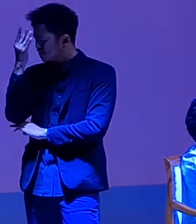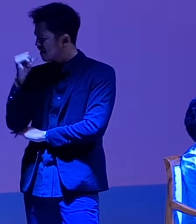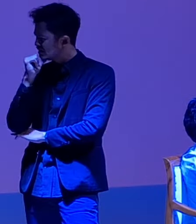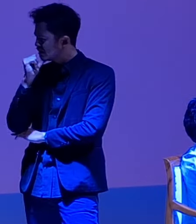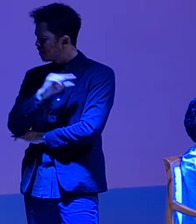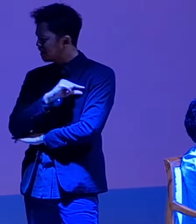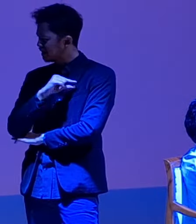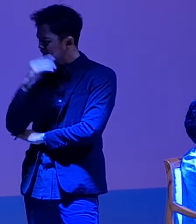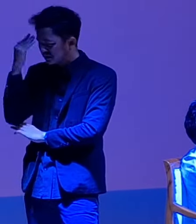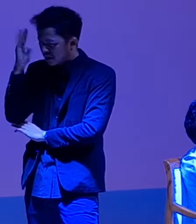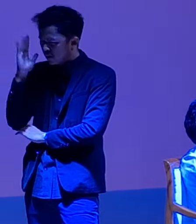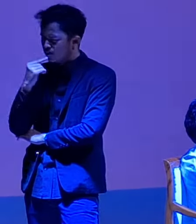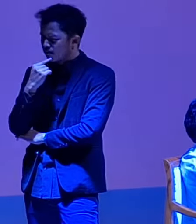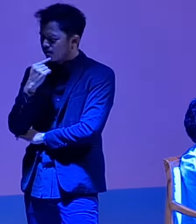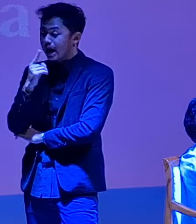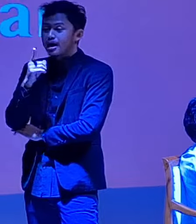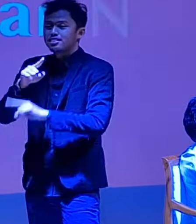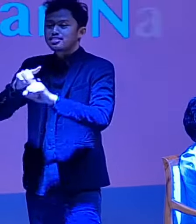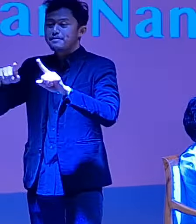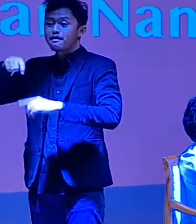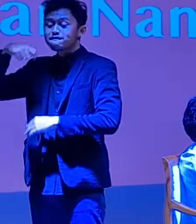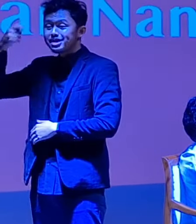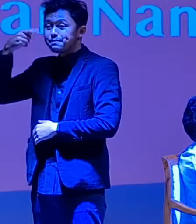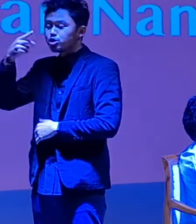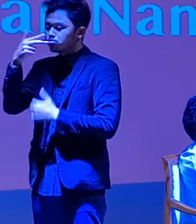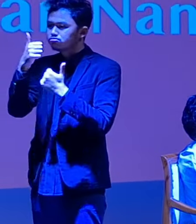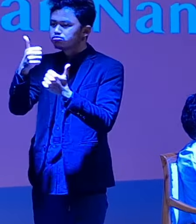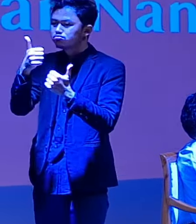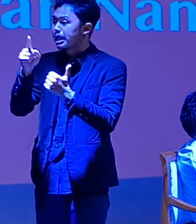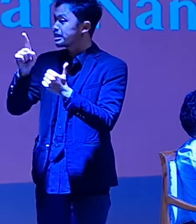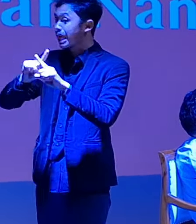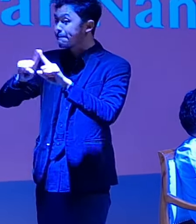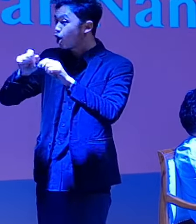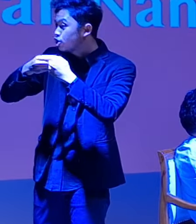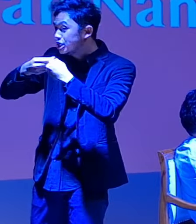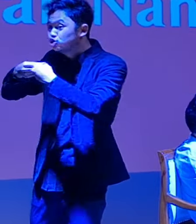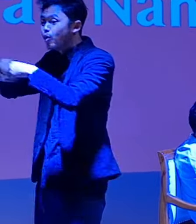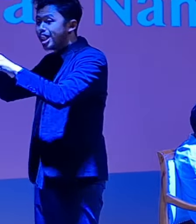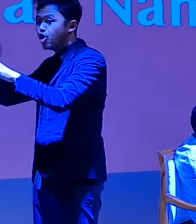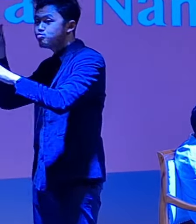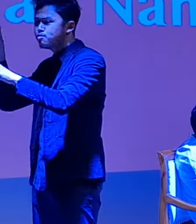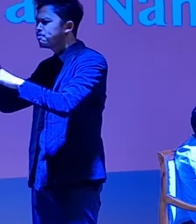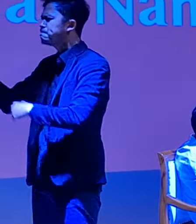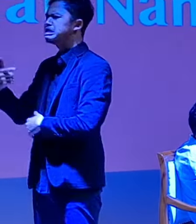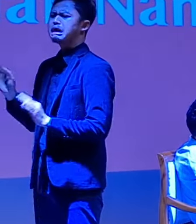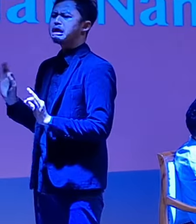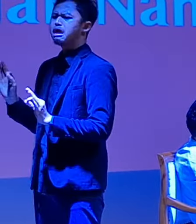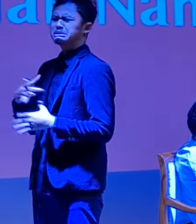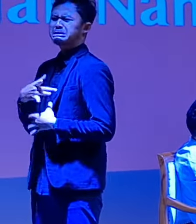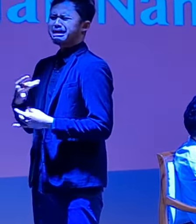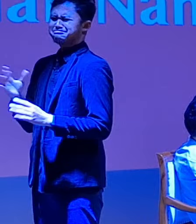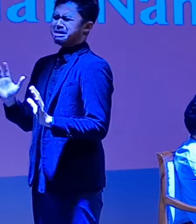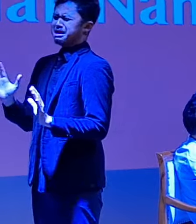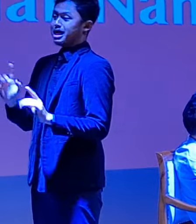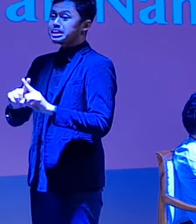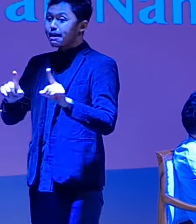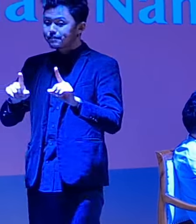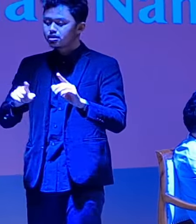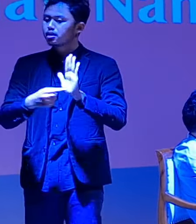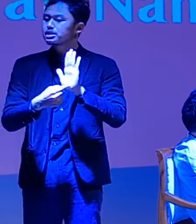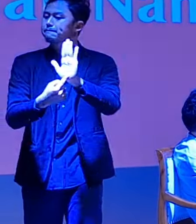menyelenggarakan. Tapi itu film-film yang tidak secara komersial laku sebetulnya. Biasanya malah bagus itu. Malah bagus nah.